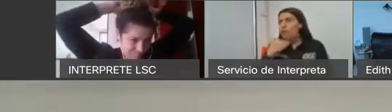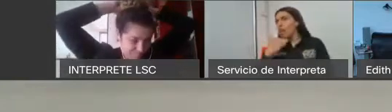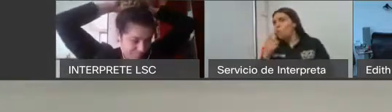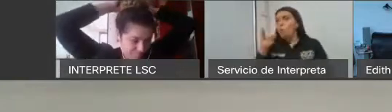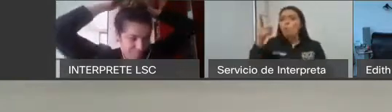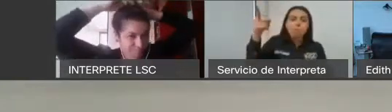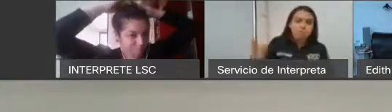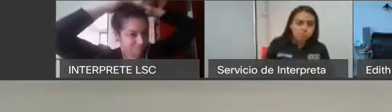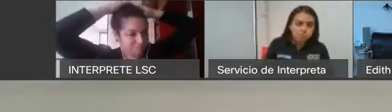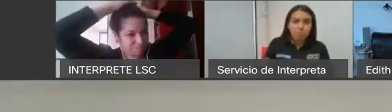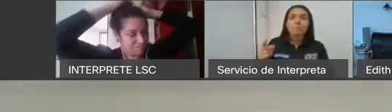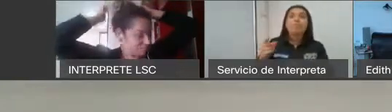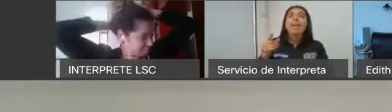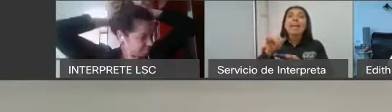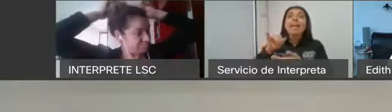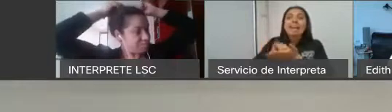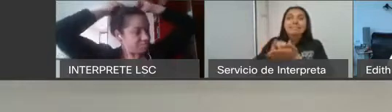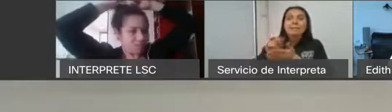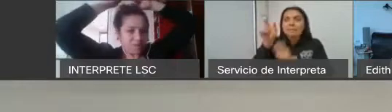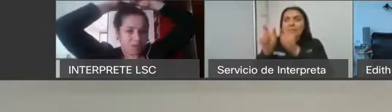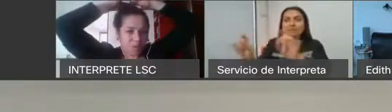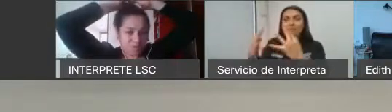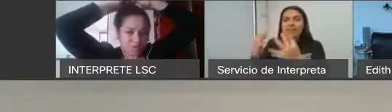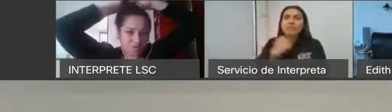las personas que nos están acompañando.